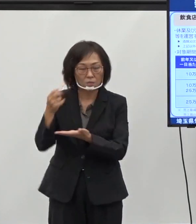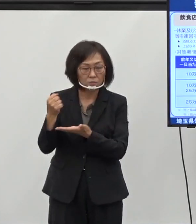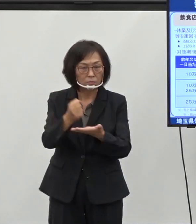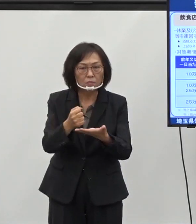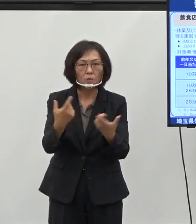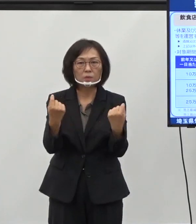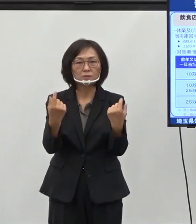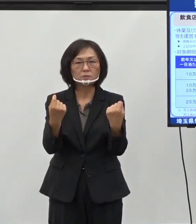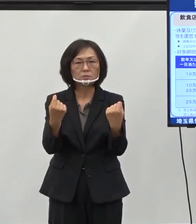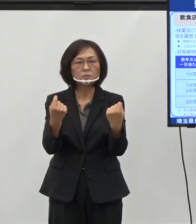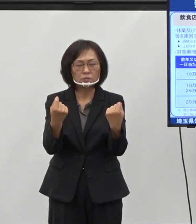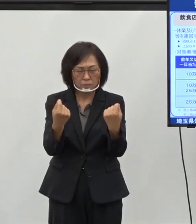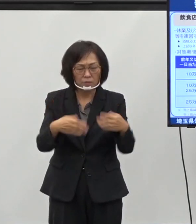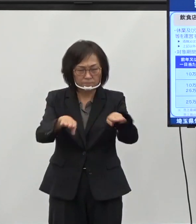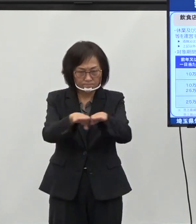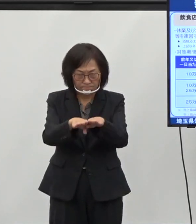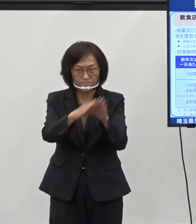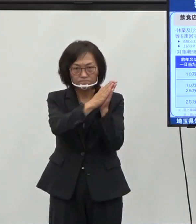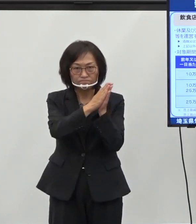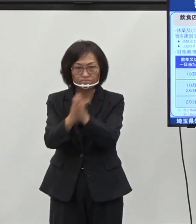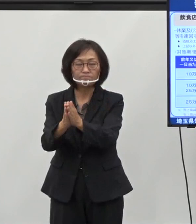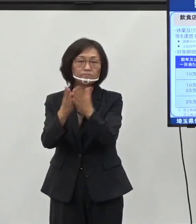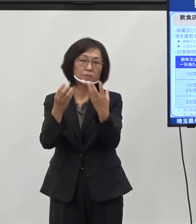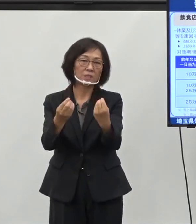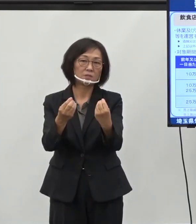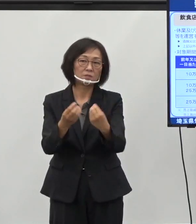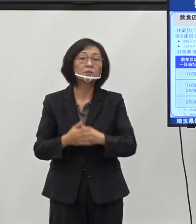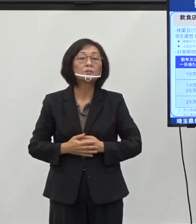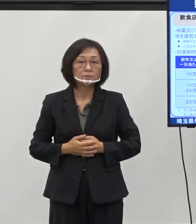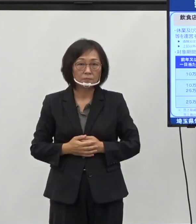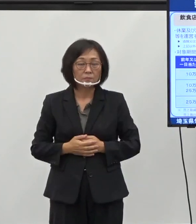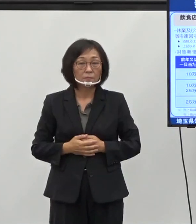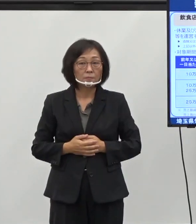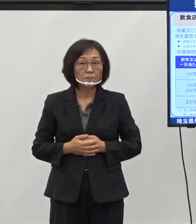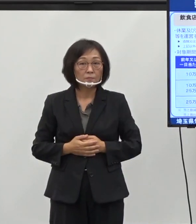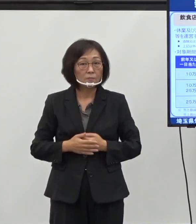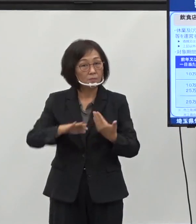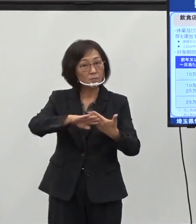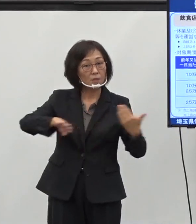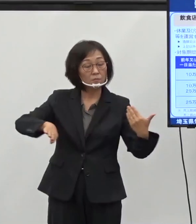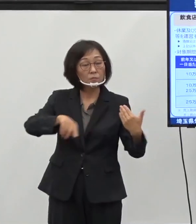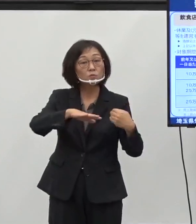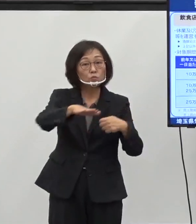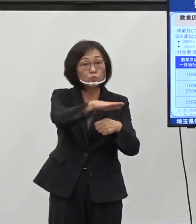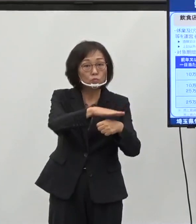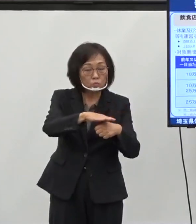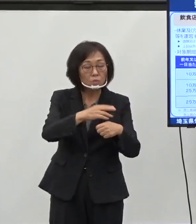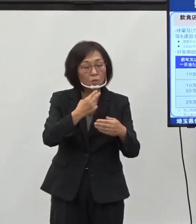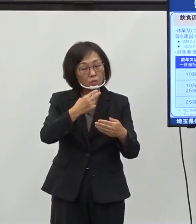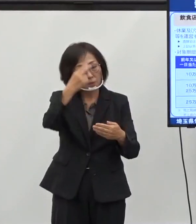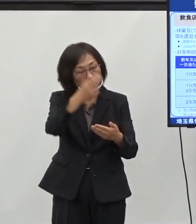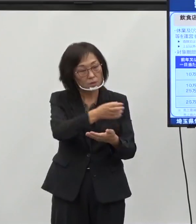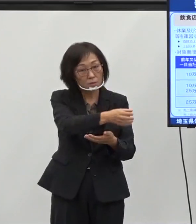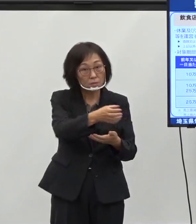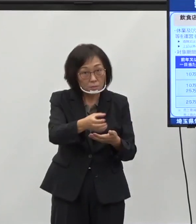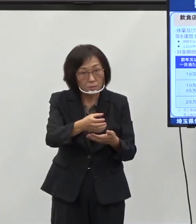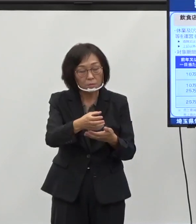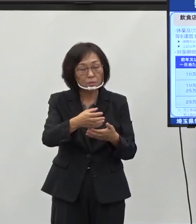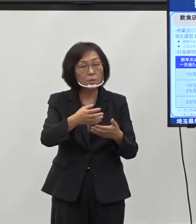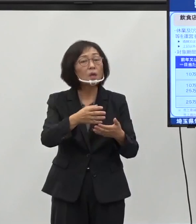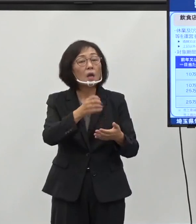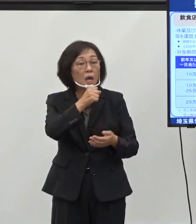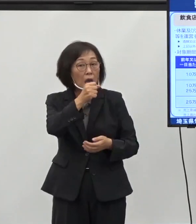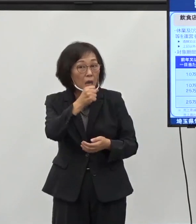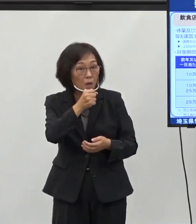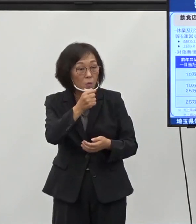業を要請をしています。そうではない、それ以外の酒類またはカラオケ設備を提